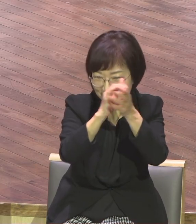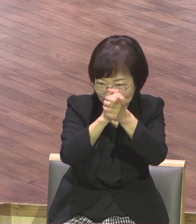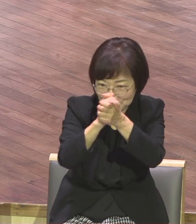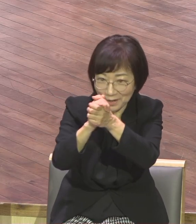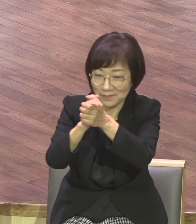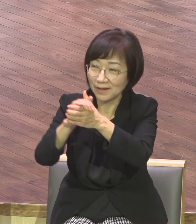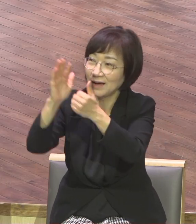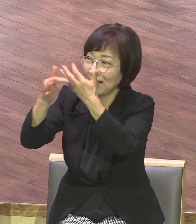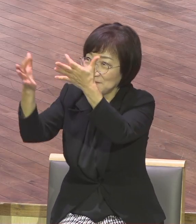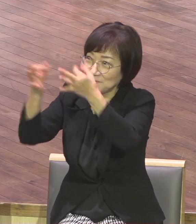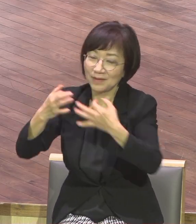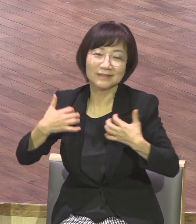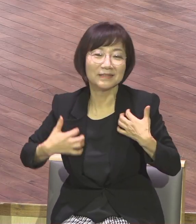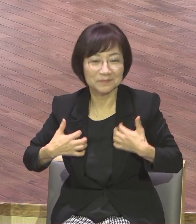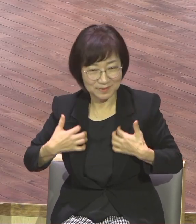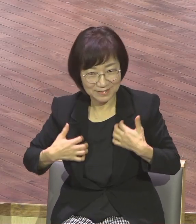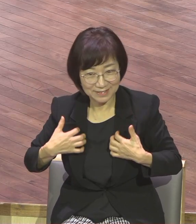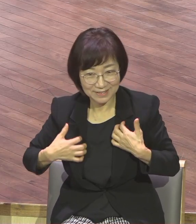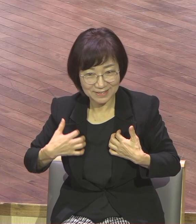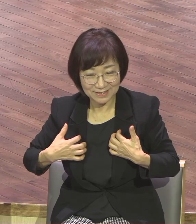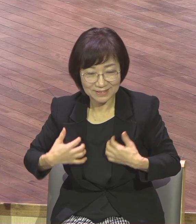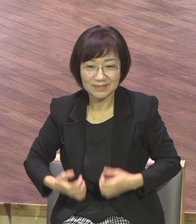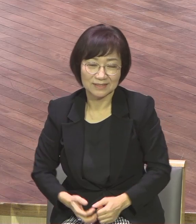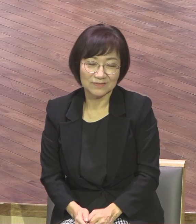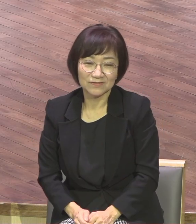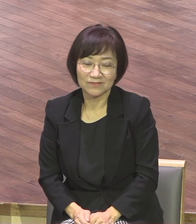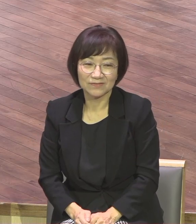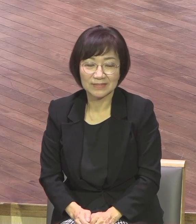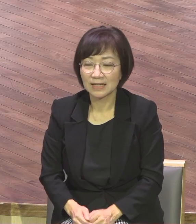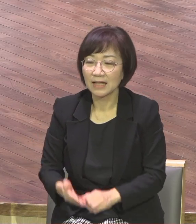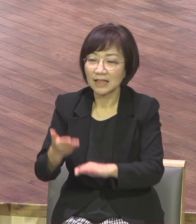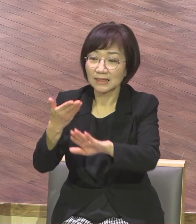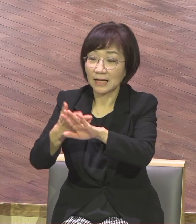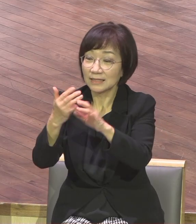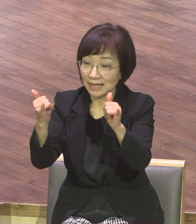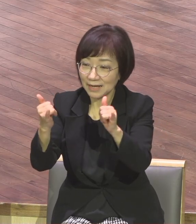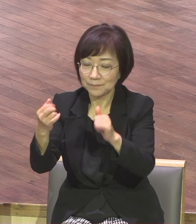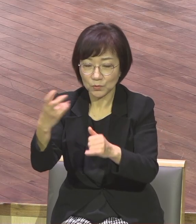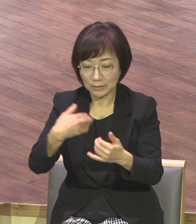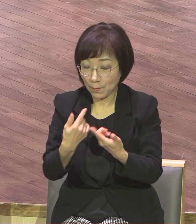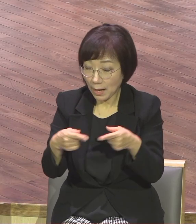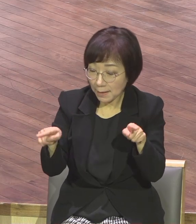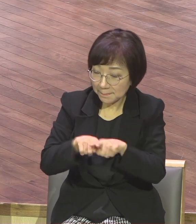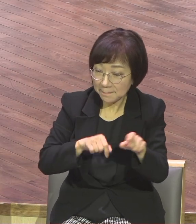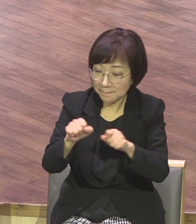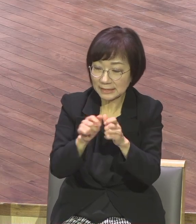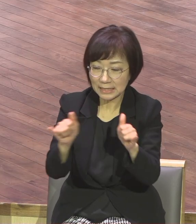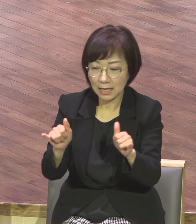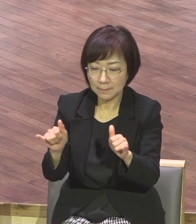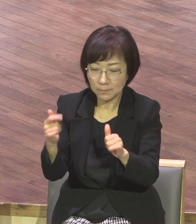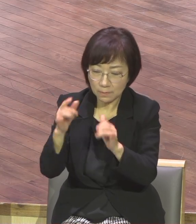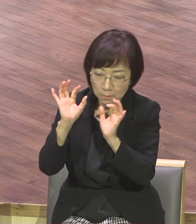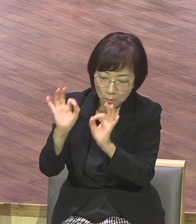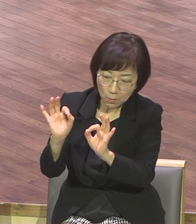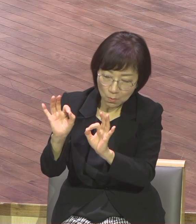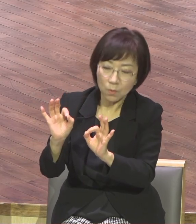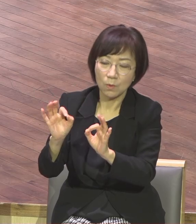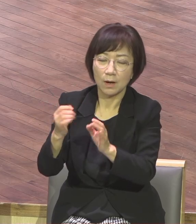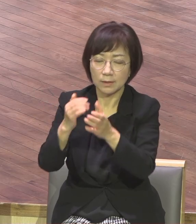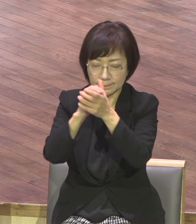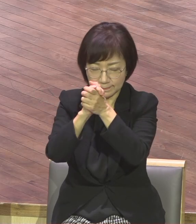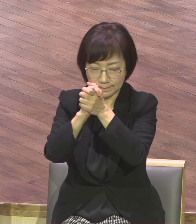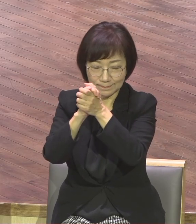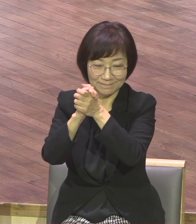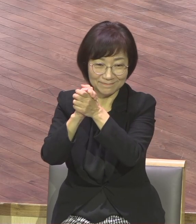위한 거예요. 그런데 우리 기독교는 그게 아니에요. 남을 위해서, 다른 사람을 위해서, 동력자를 위해서, 안타까운 동력자를 바라면서